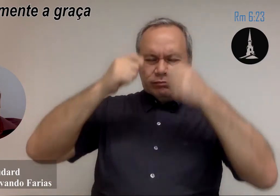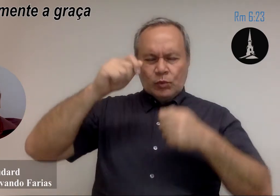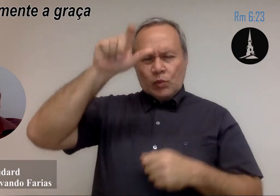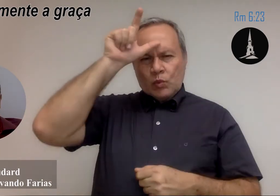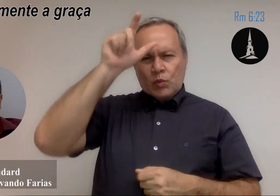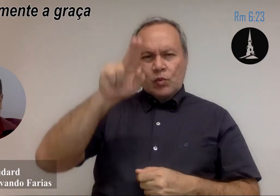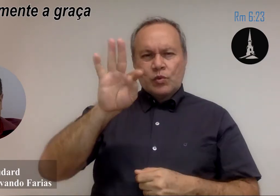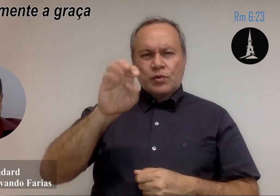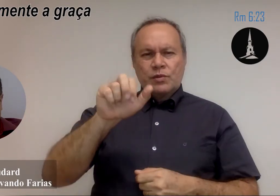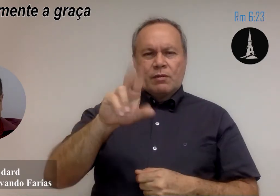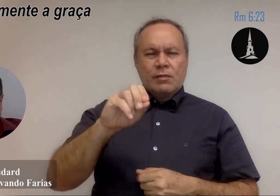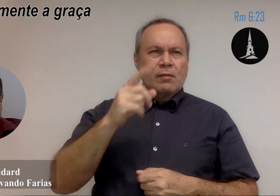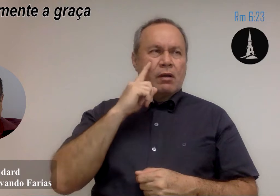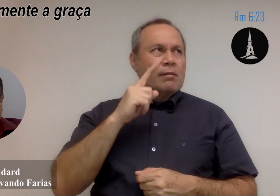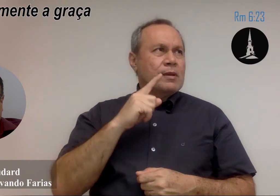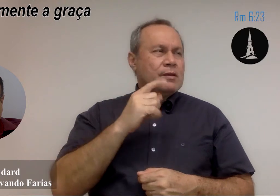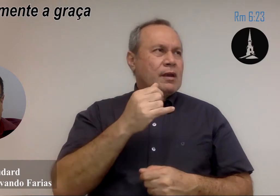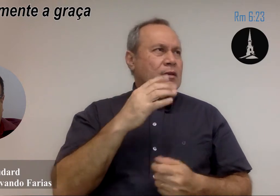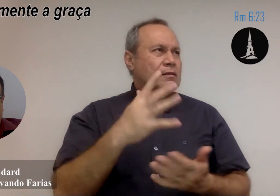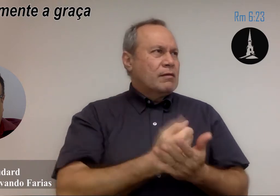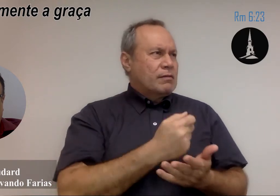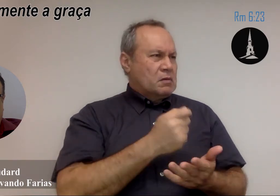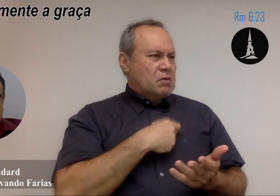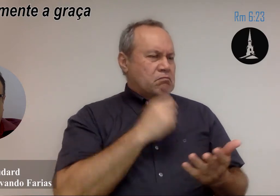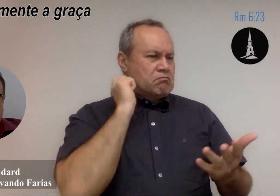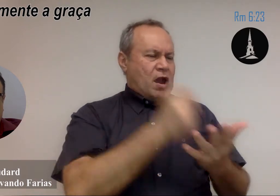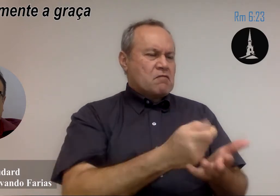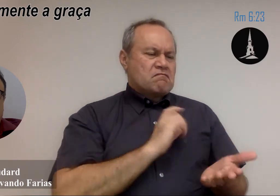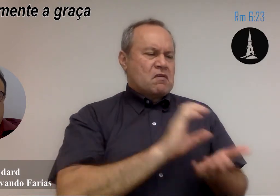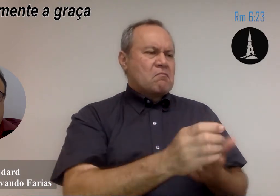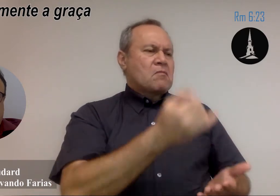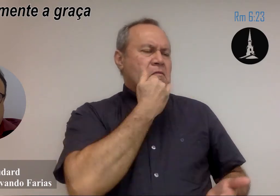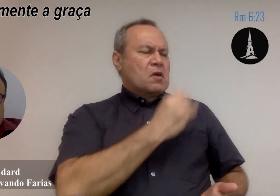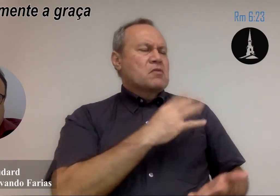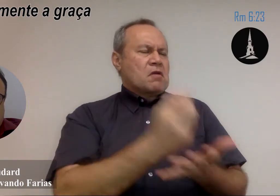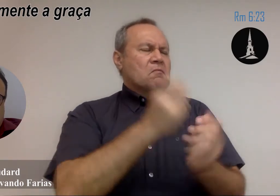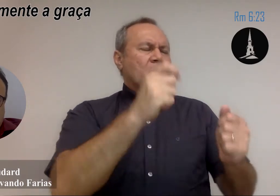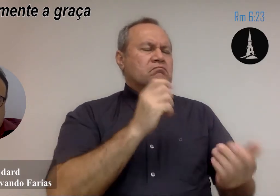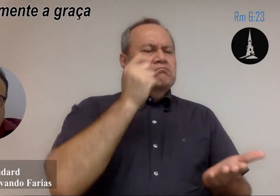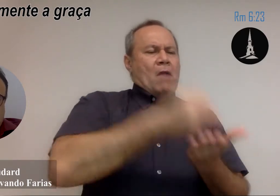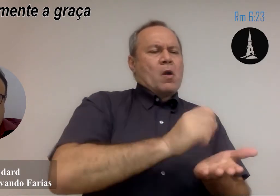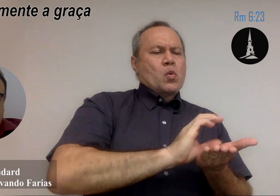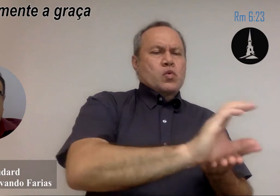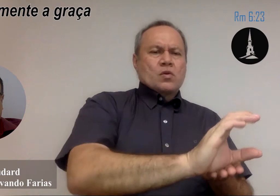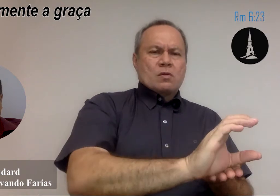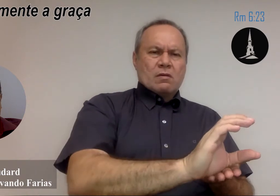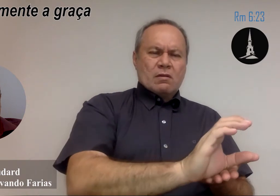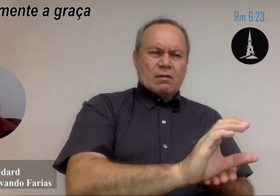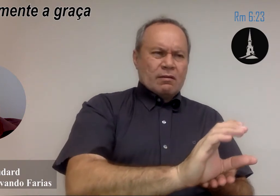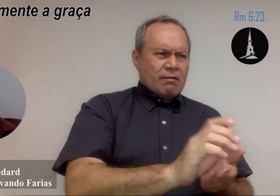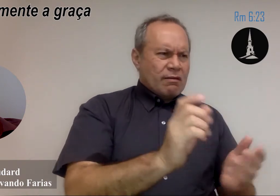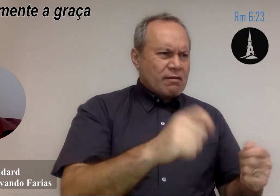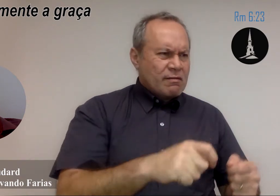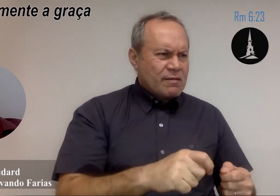achavam que poderiam comprar a salvação, poderiam pagar pela sua salvação. Acreditava-se que a salvação poderia